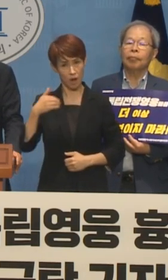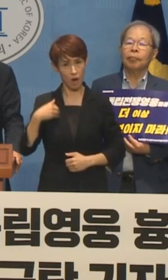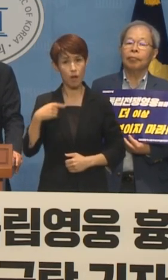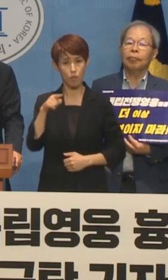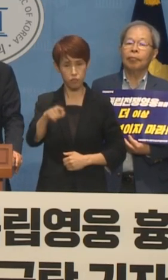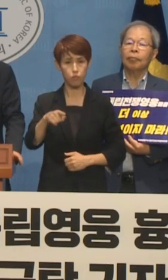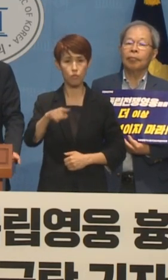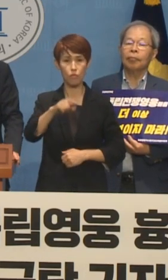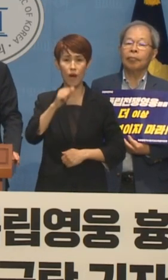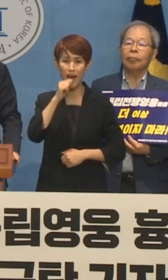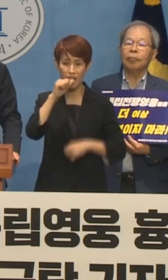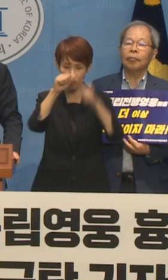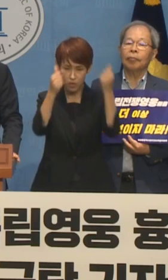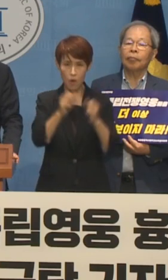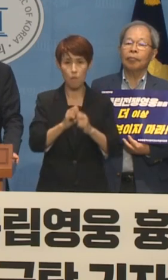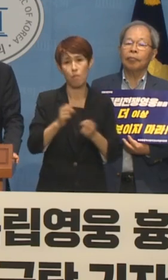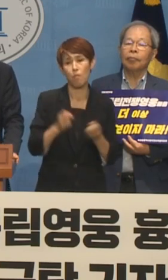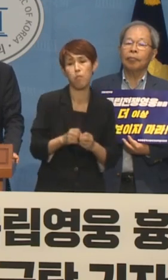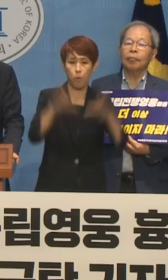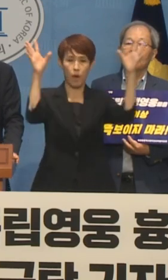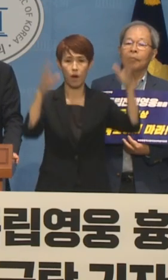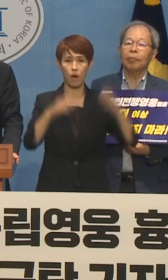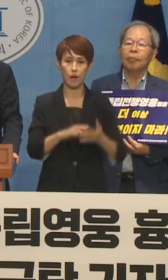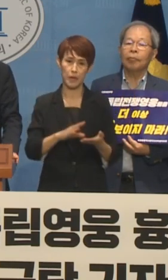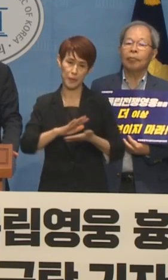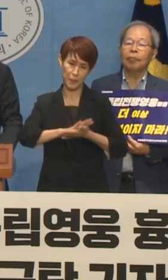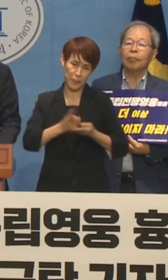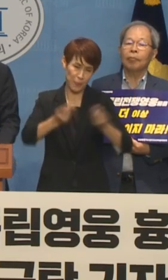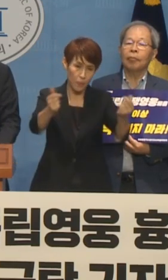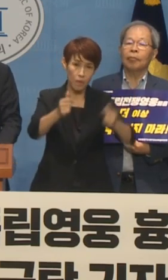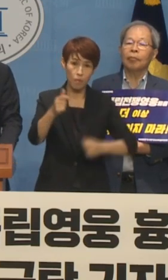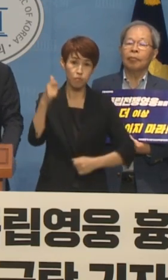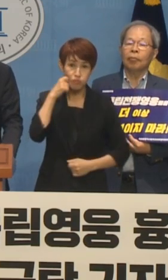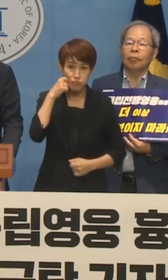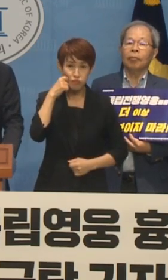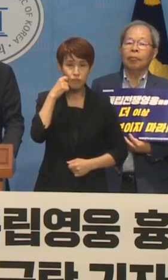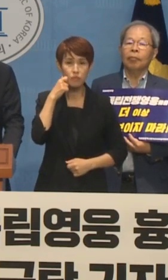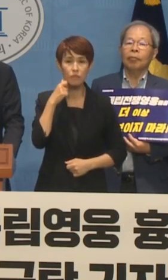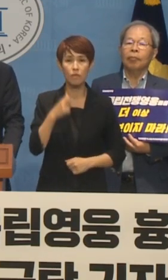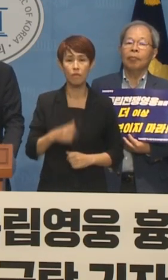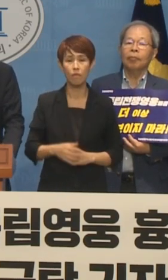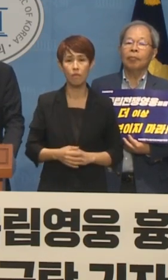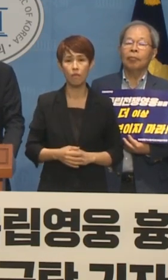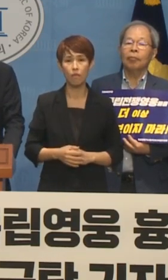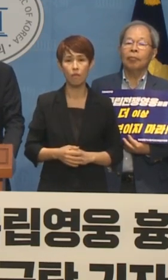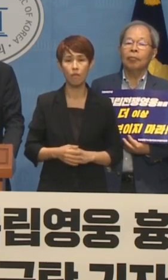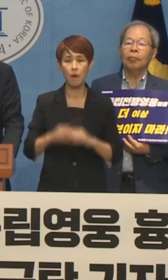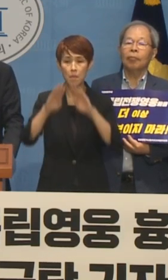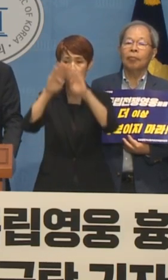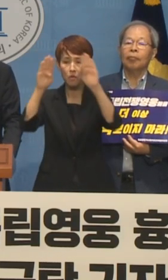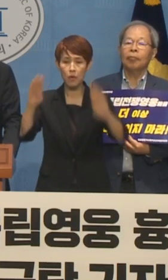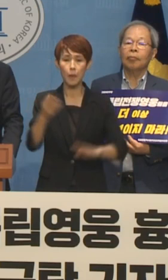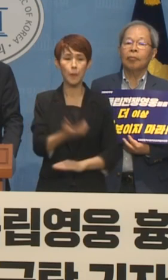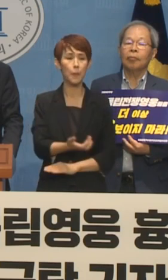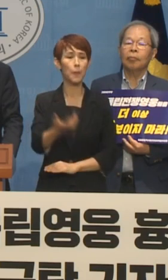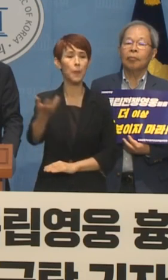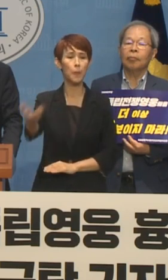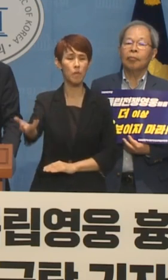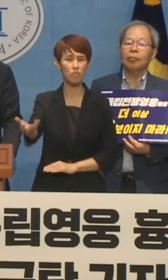폭파하거나 갈아서 없애지 못하고 유물도 아닌데 박물관으로